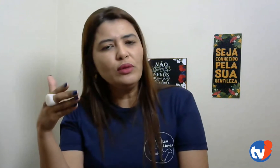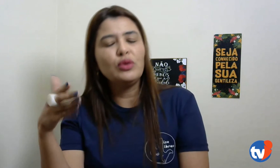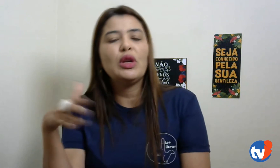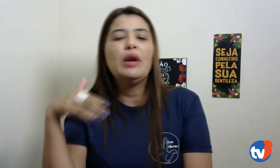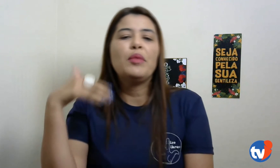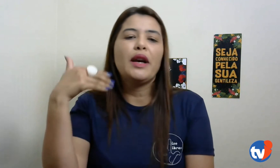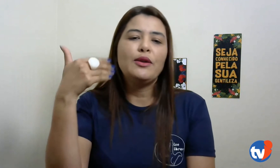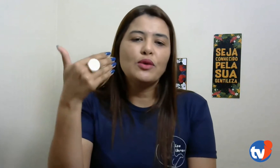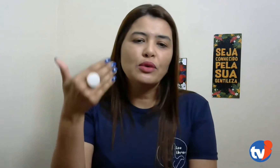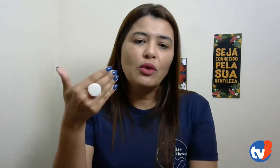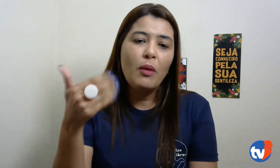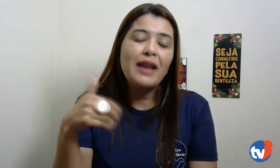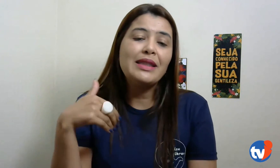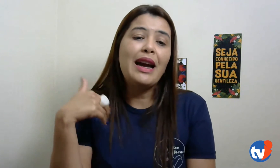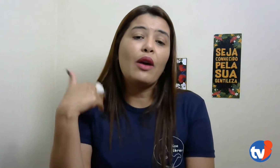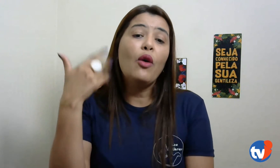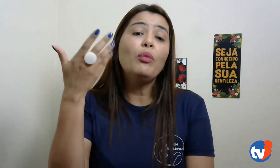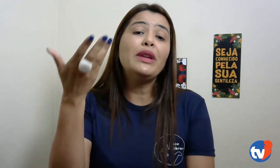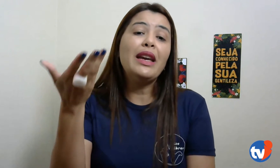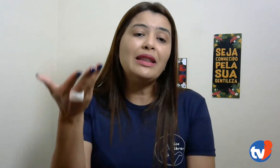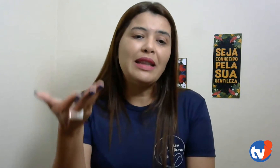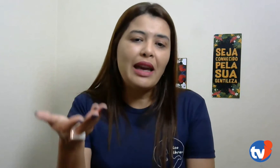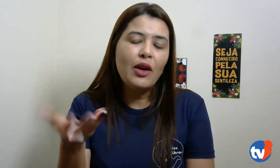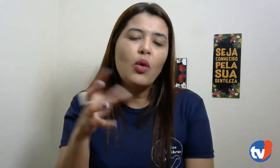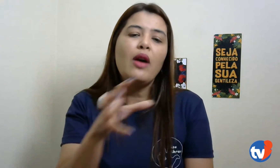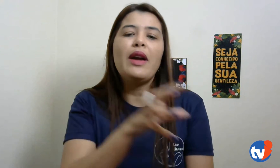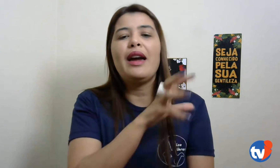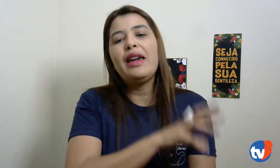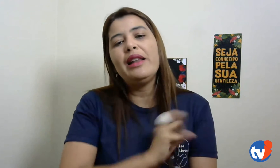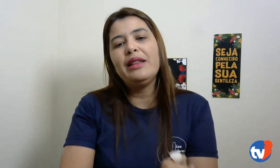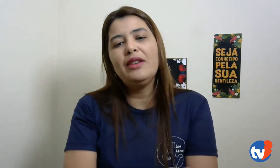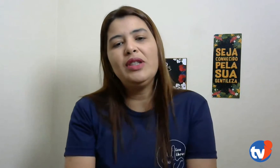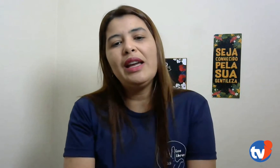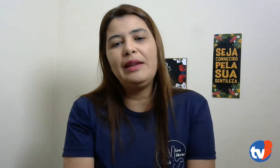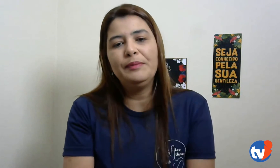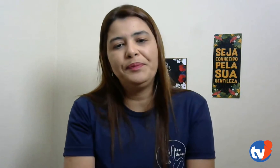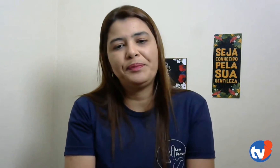esses pontos para que o surdo comece a compreender qual é a realidade dele.